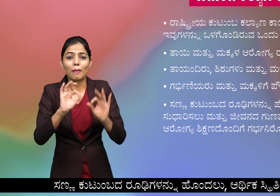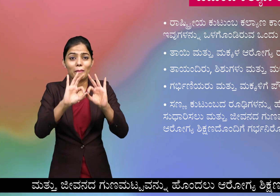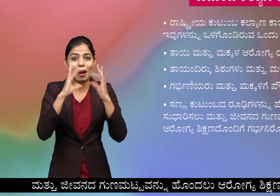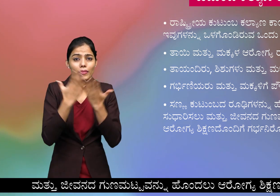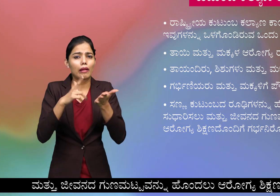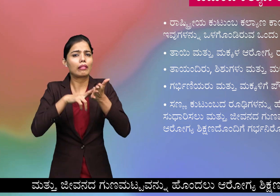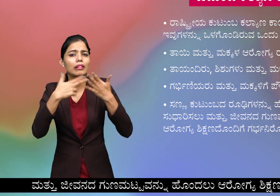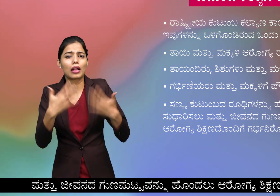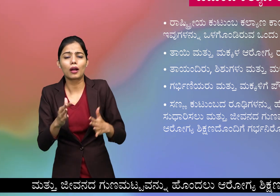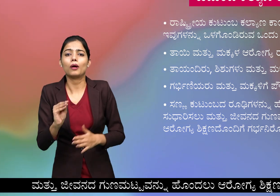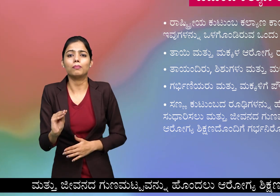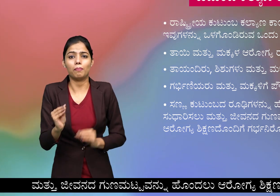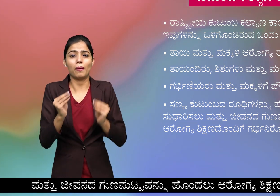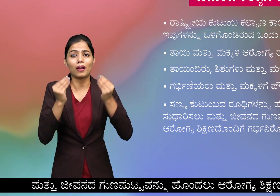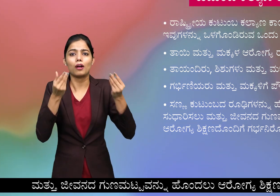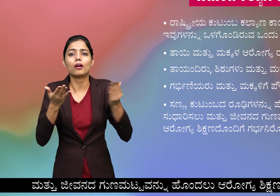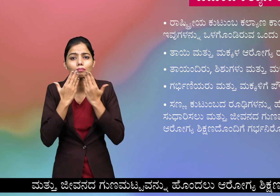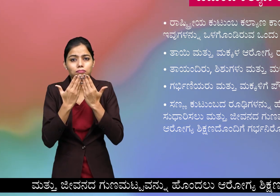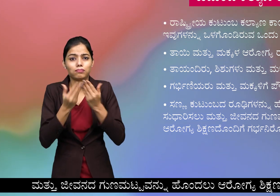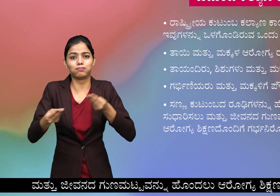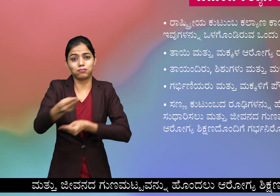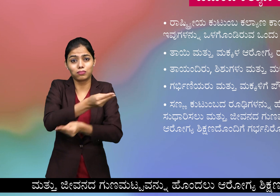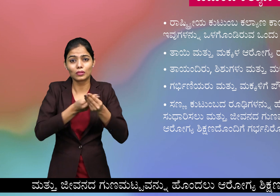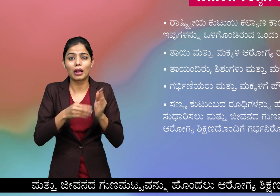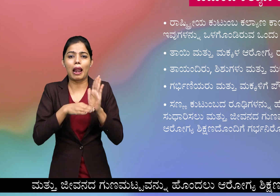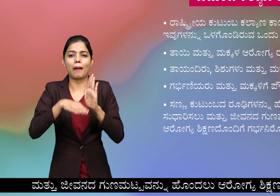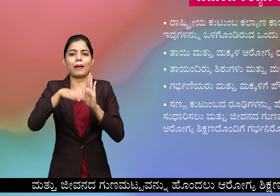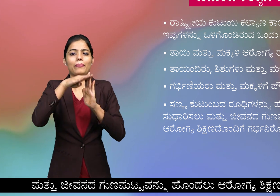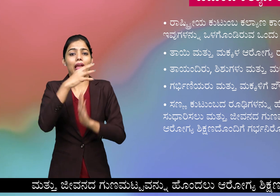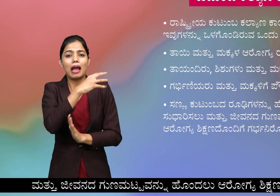ಮತ್ತು ಜೀವನದ ಗುಣಮಟ್ಟವನ್ನ ಹೊಂದಲು ಆರೋಗ್ಯ ಶಿಕ್ಷಣದೊಂದಿಗೆ ಗರ್ಭ ನಿರೋಧಕ.